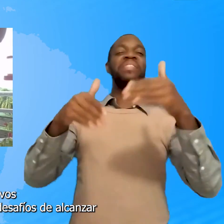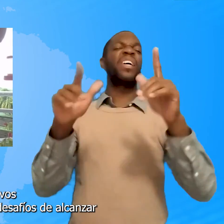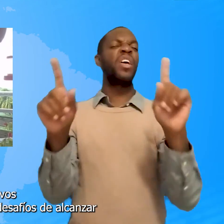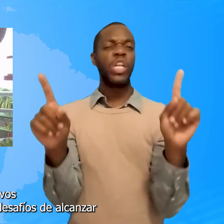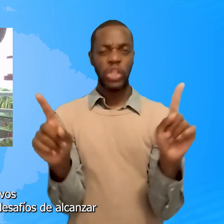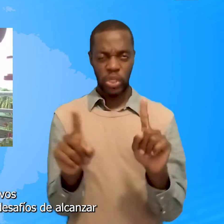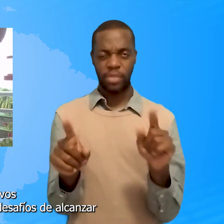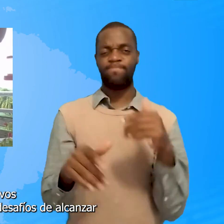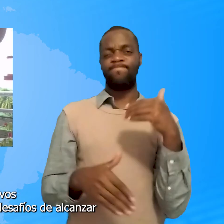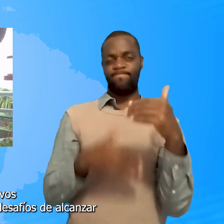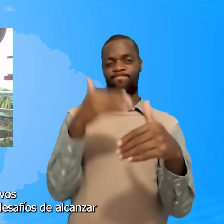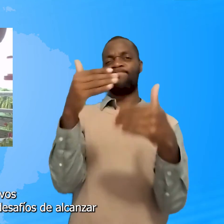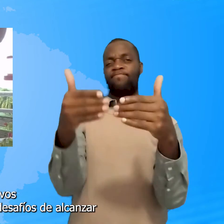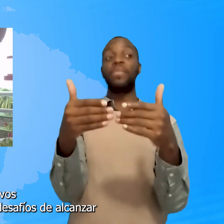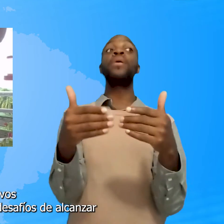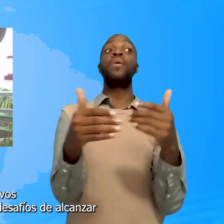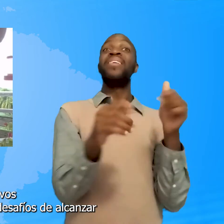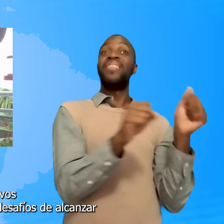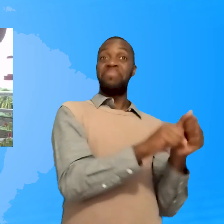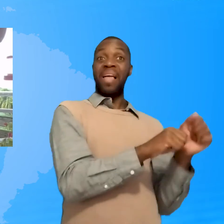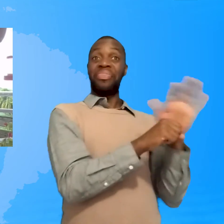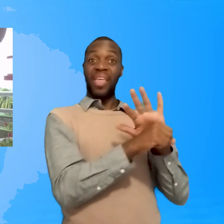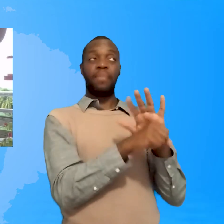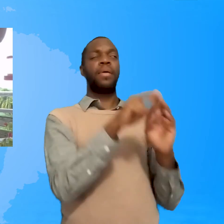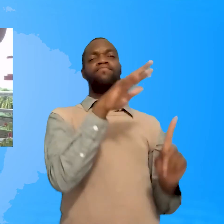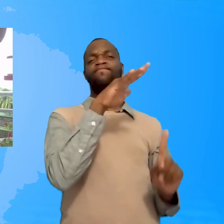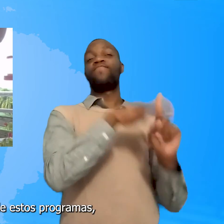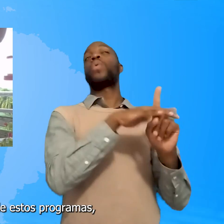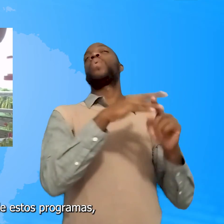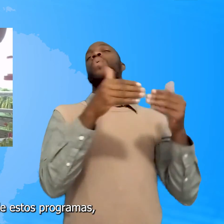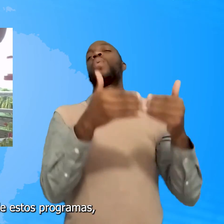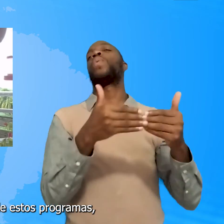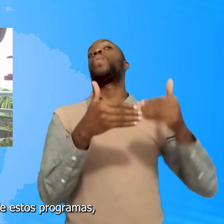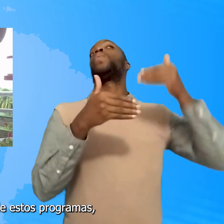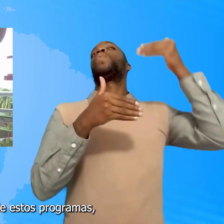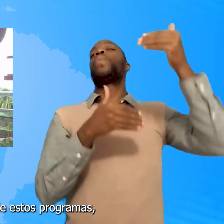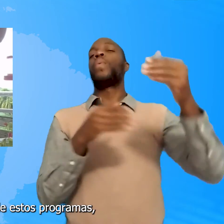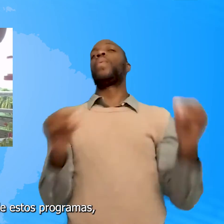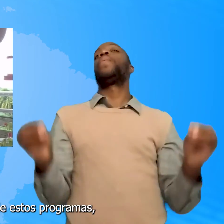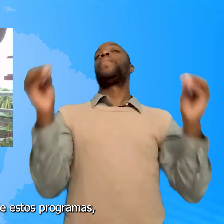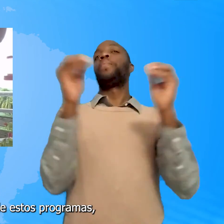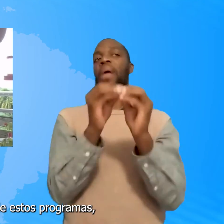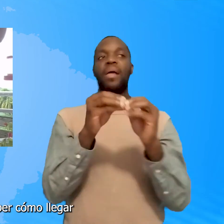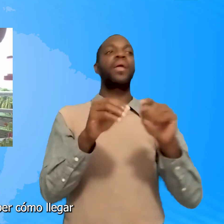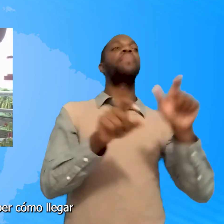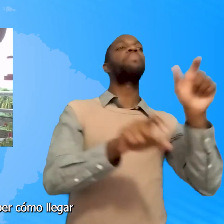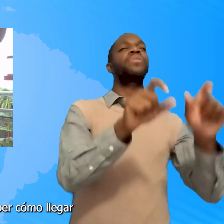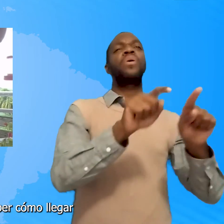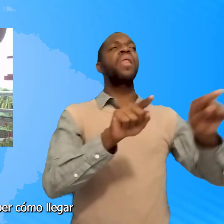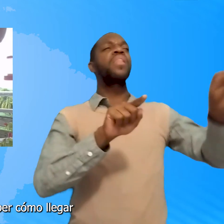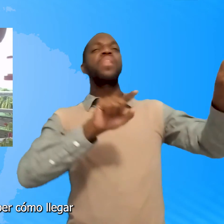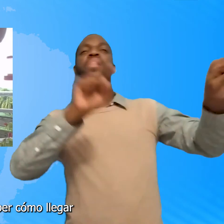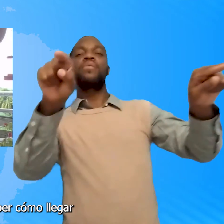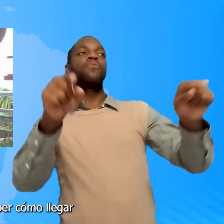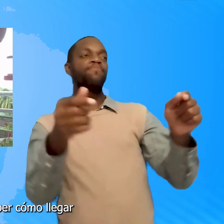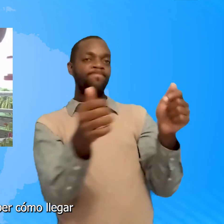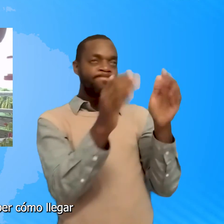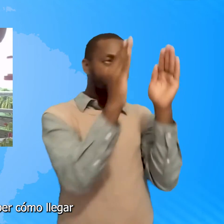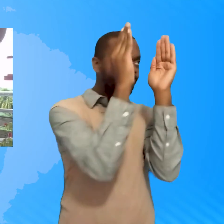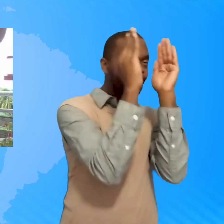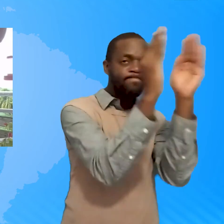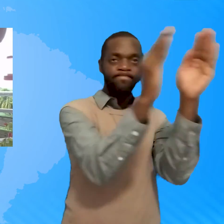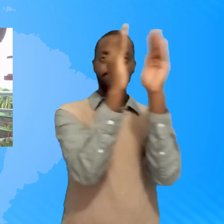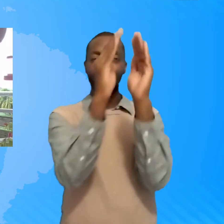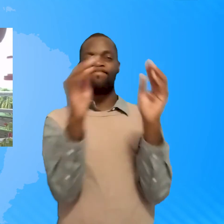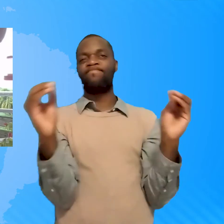y nuevos desafíos de alcanzar a los beneficiarios de estos programas, es decir, de saber cómo